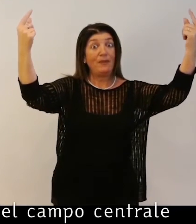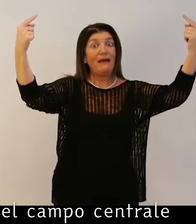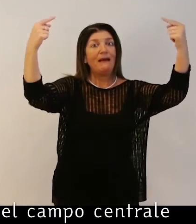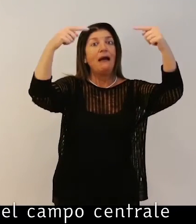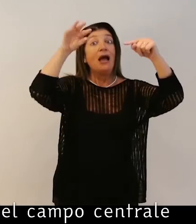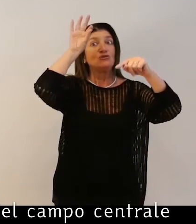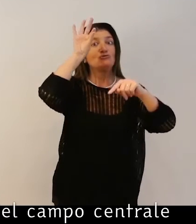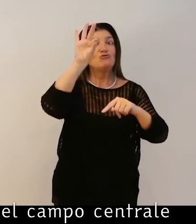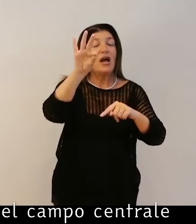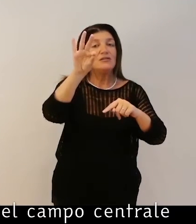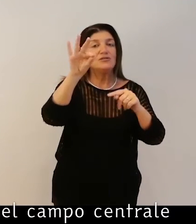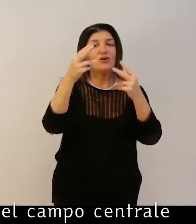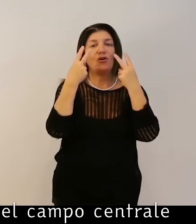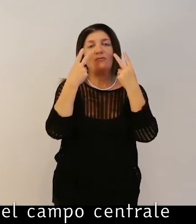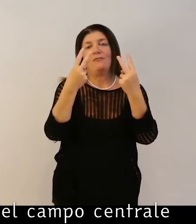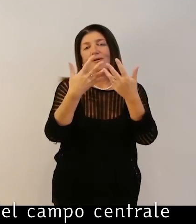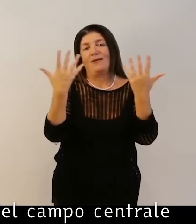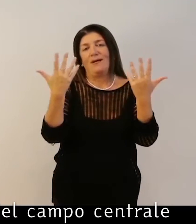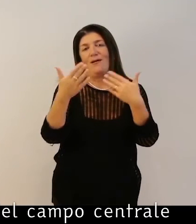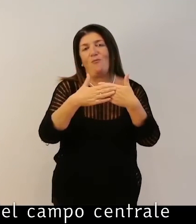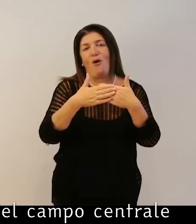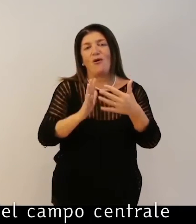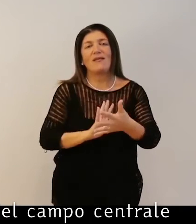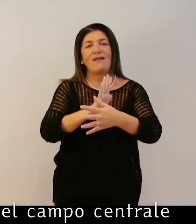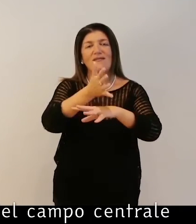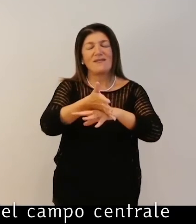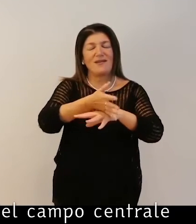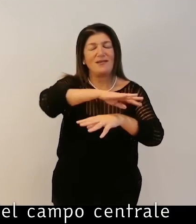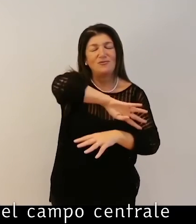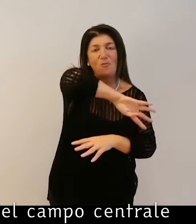Nel campo centrale il portale d'ingresso.